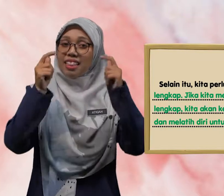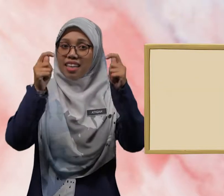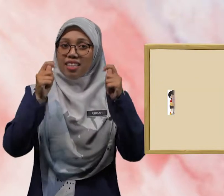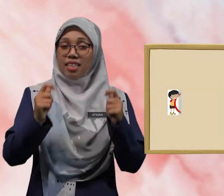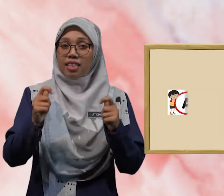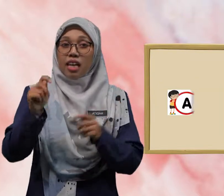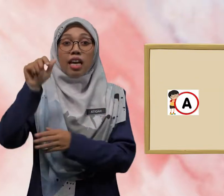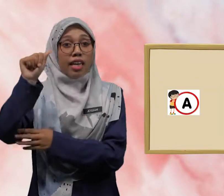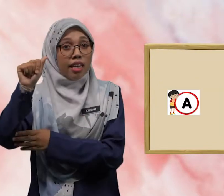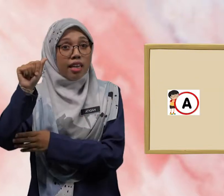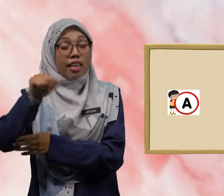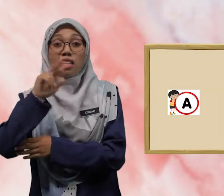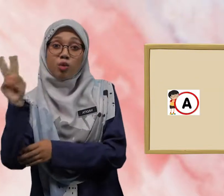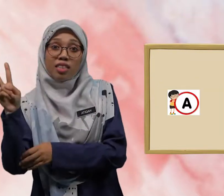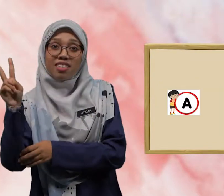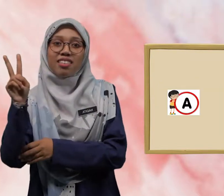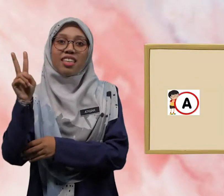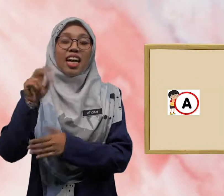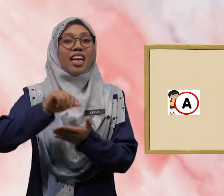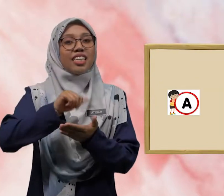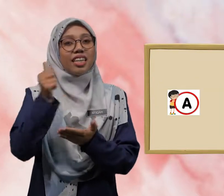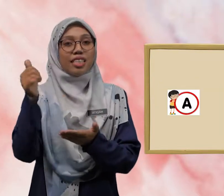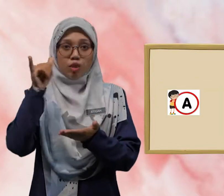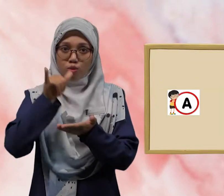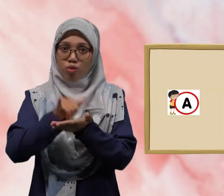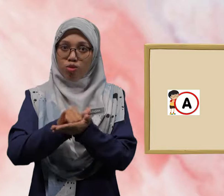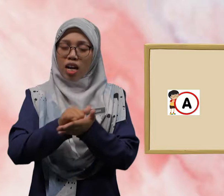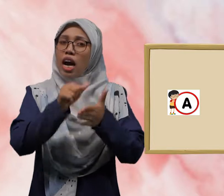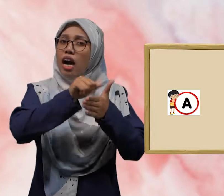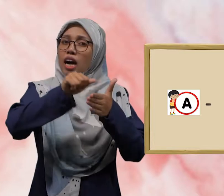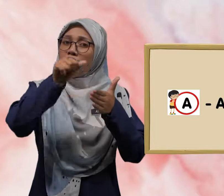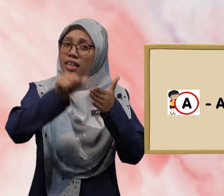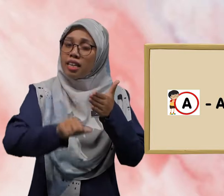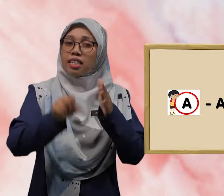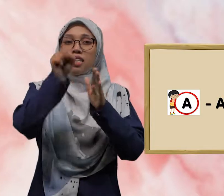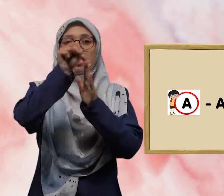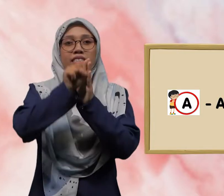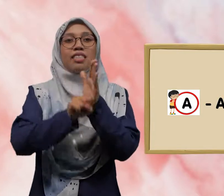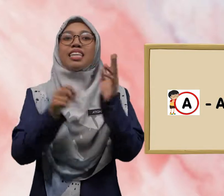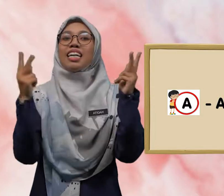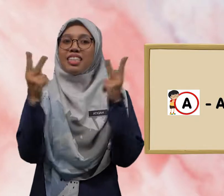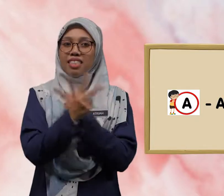teknik i kedua yaitu akhir sekali